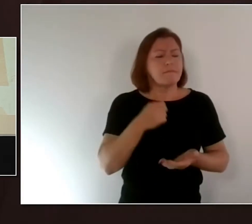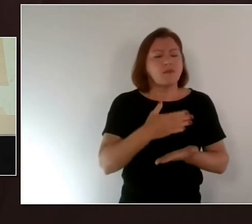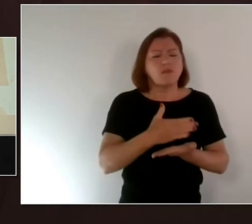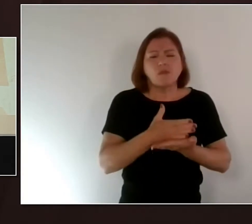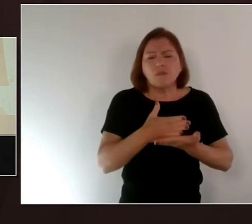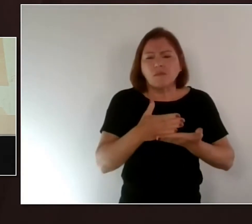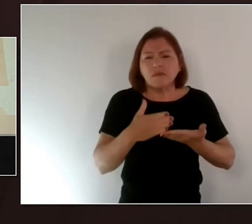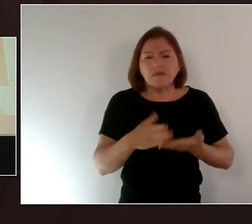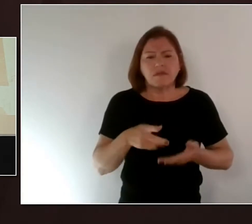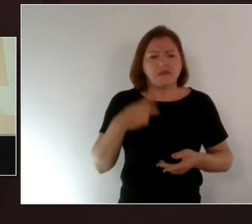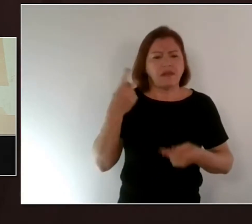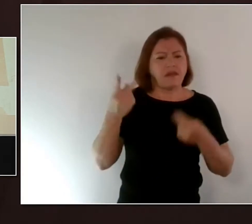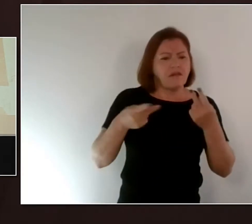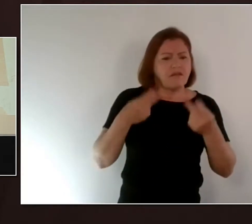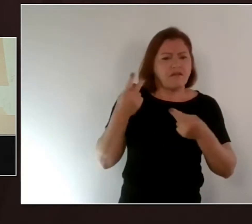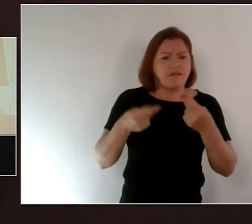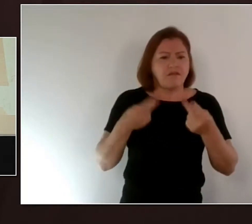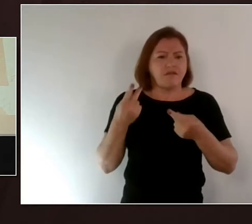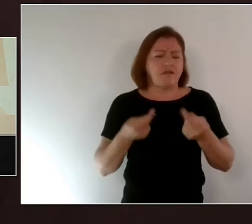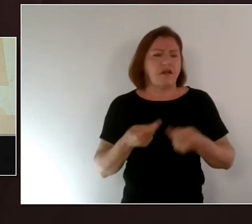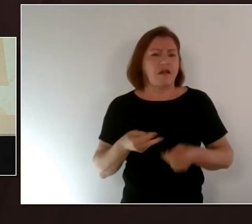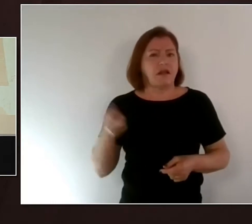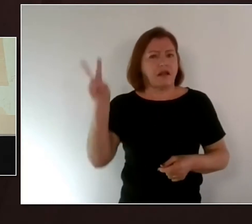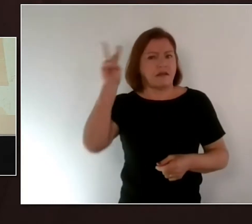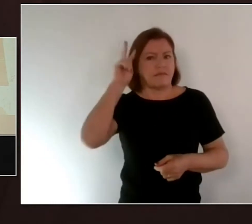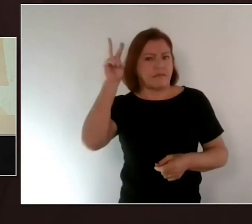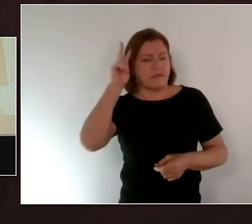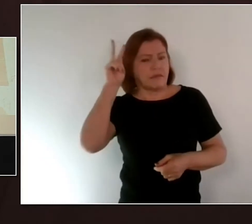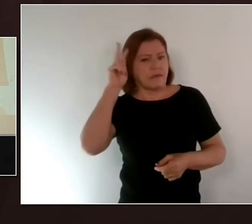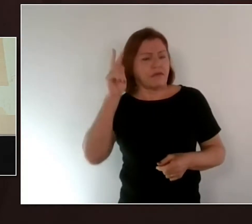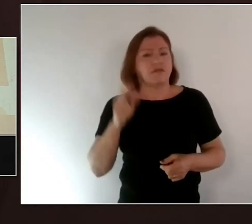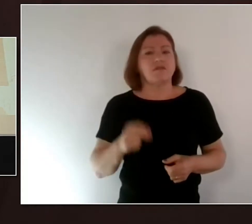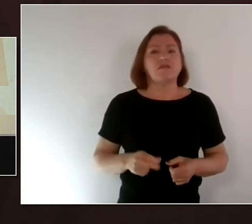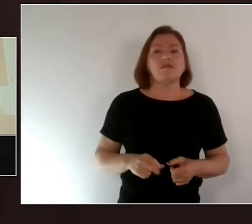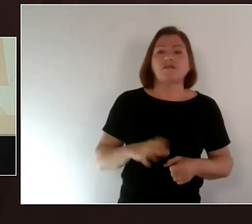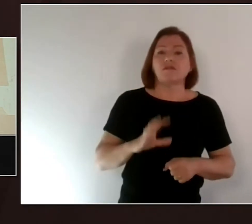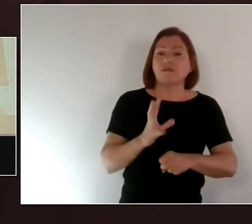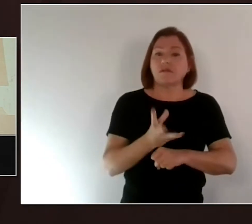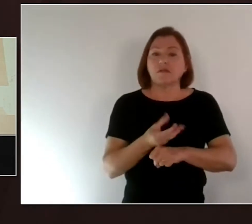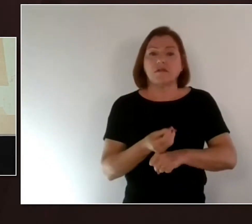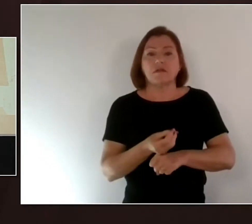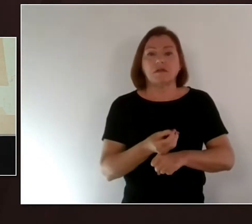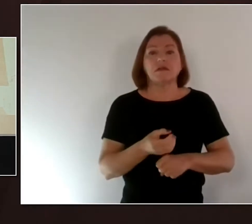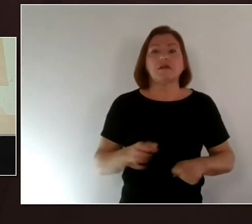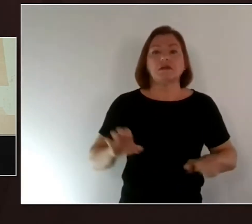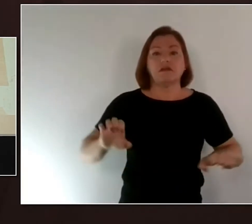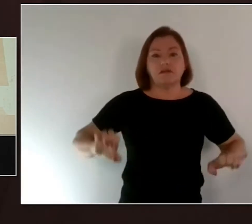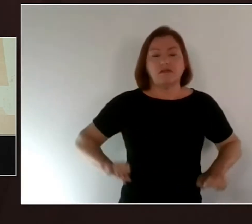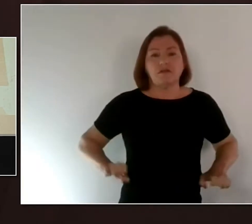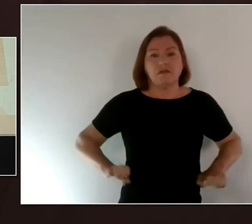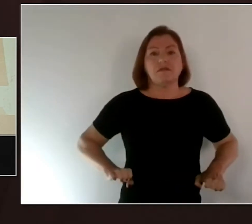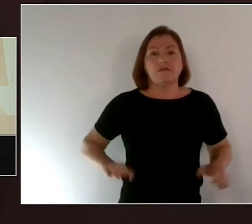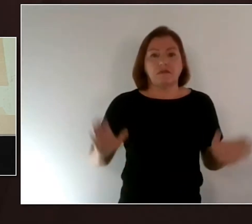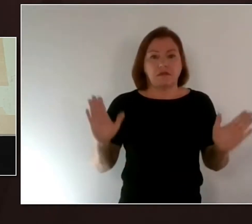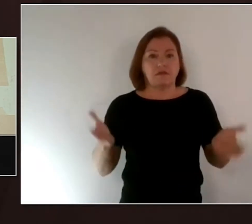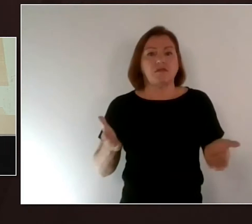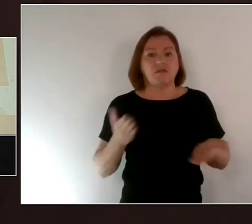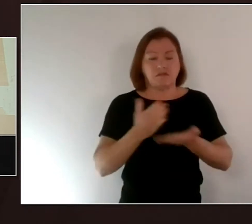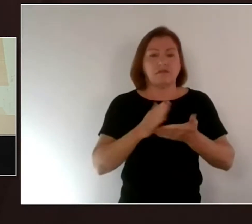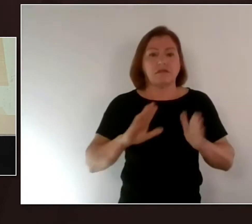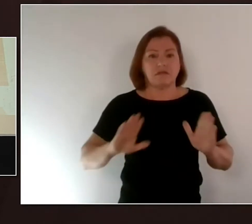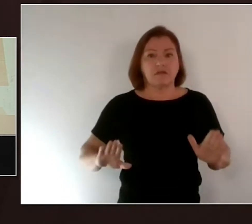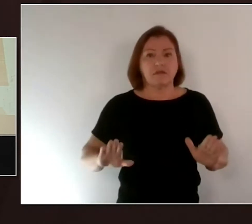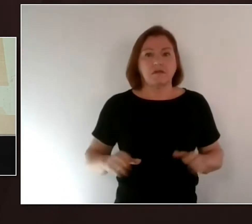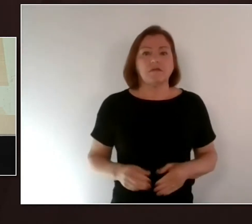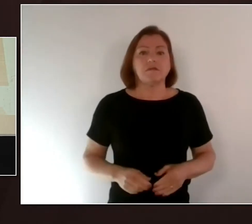com relação à igreja em Esmirna e não consegui terminar. E hoje eu pretendo terminar o período